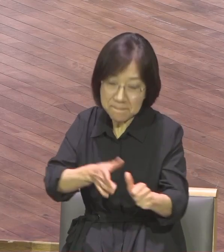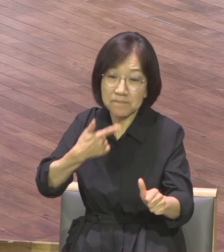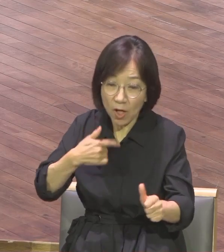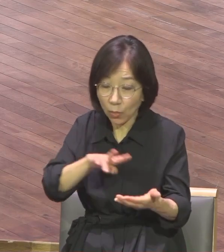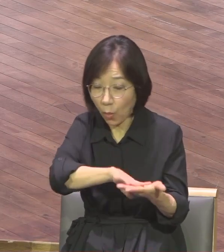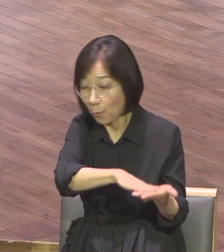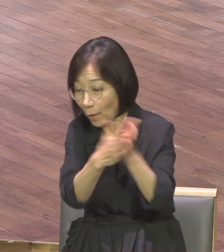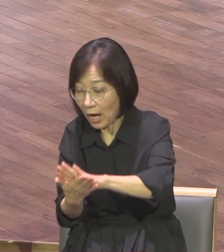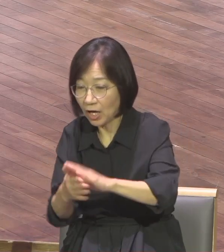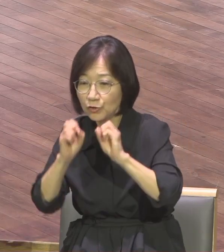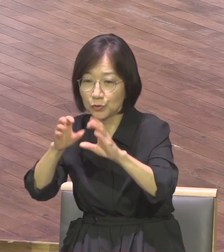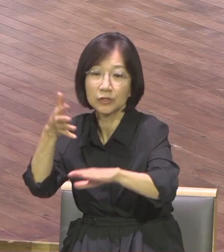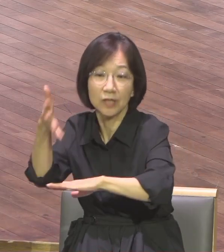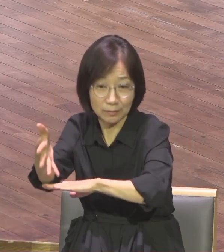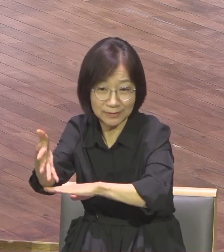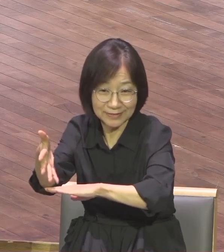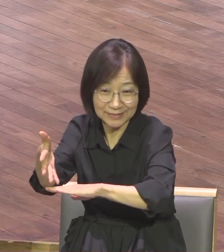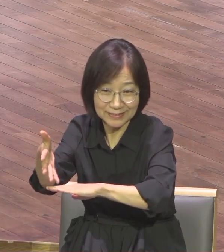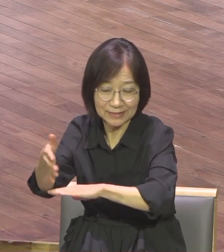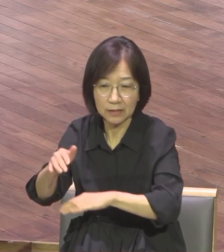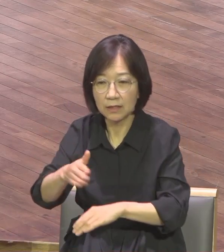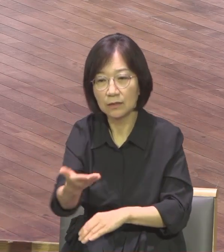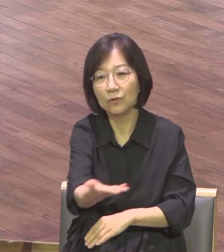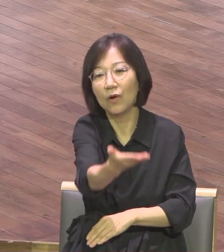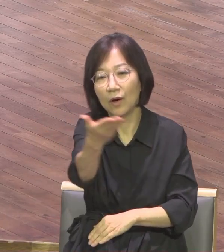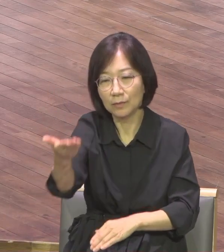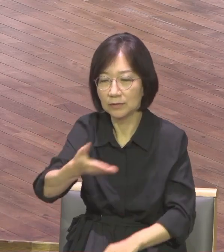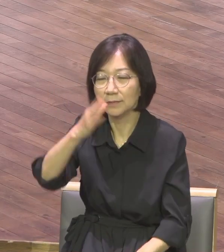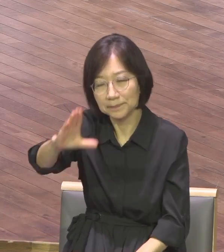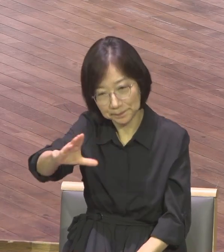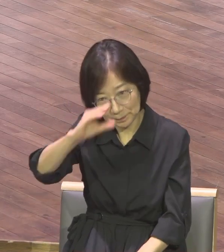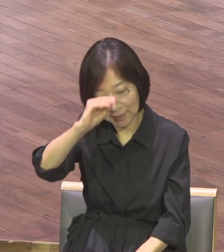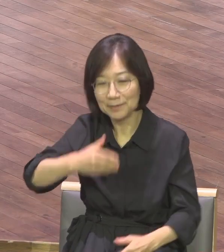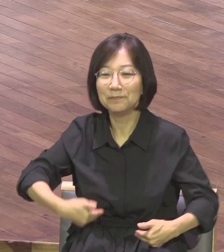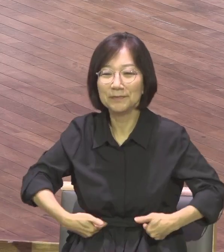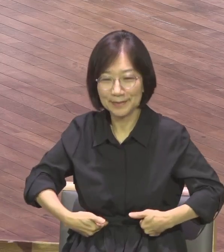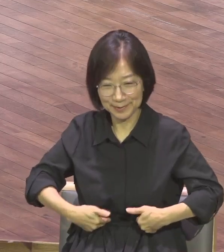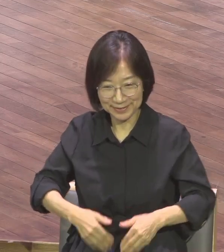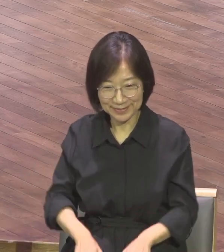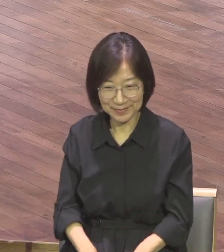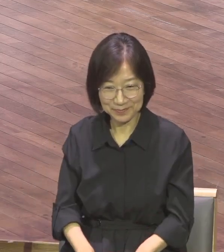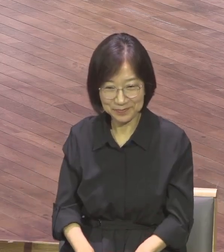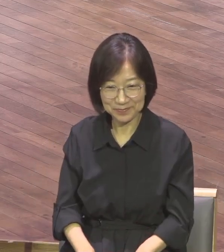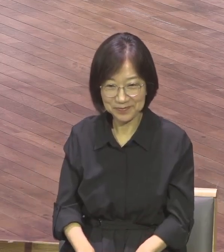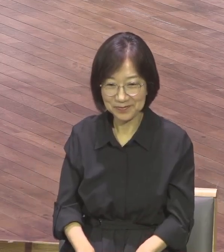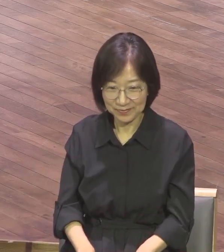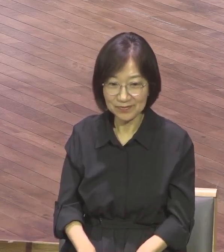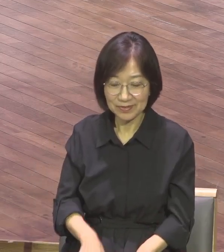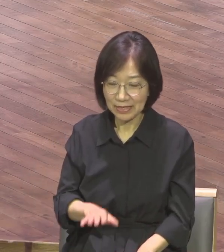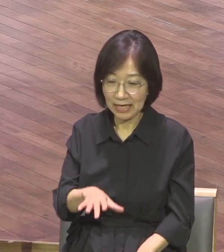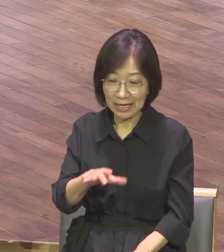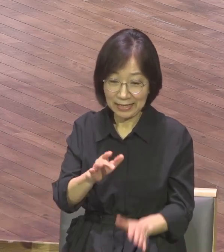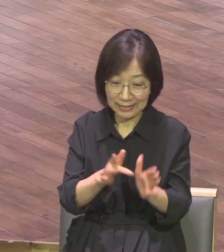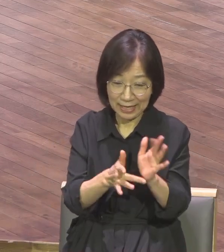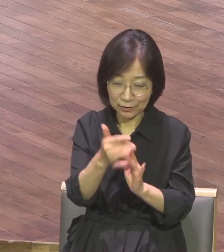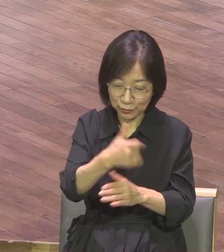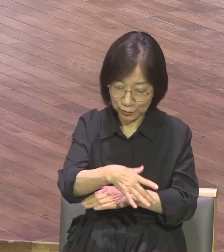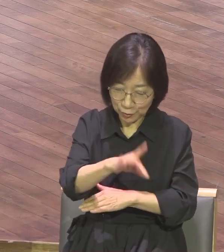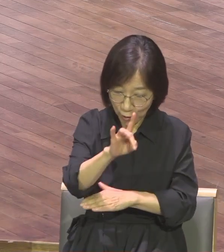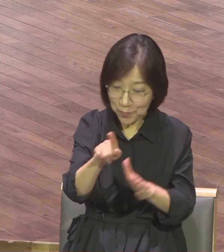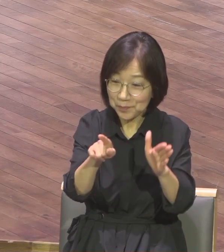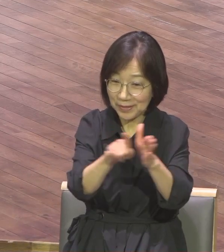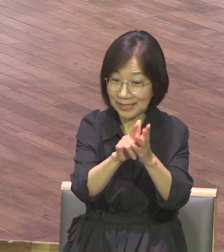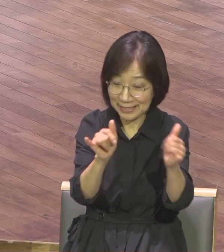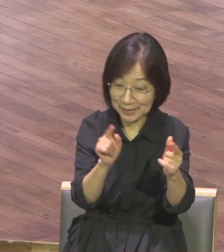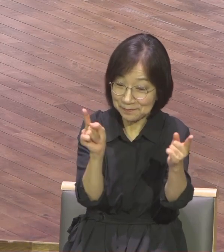돼요. 아멘. 그래서 간증을 여름할 때는 언제나 새신자나 불신자를 만나서 간증할 때는